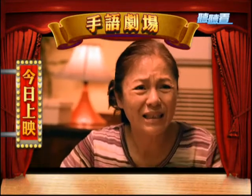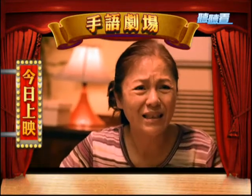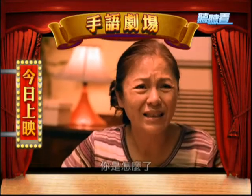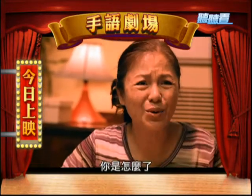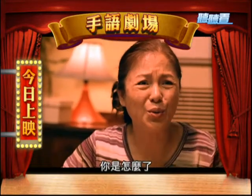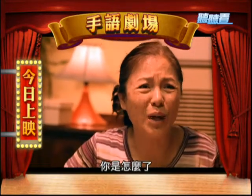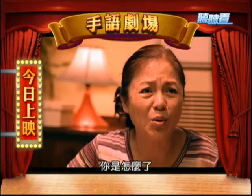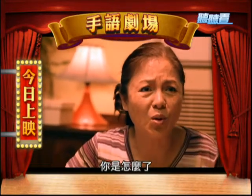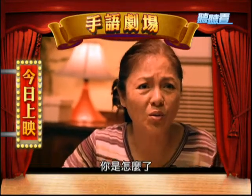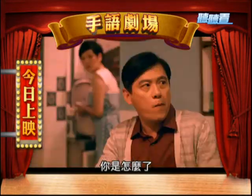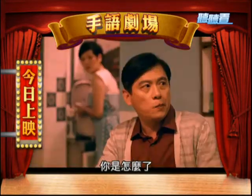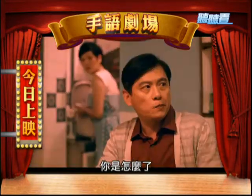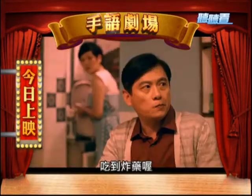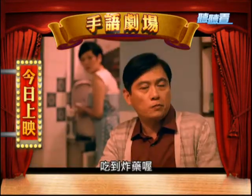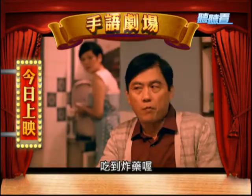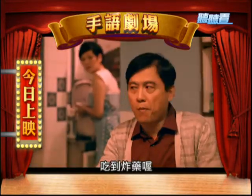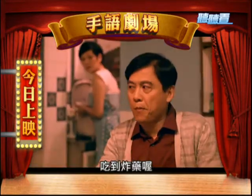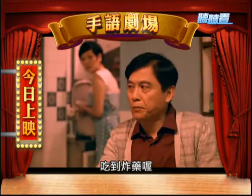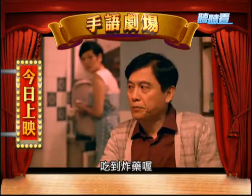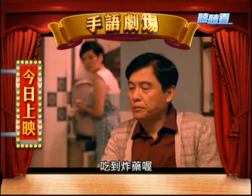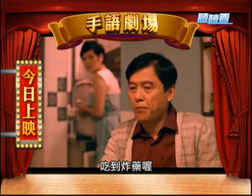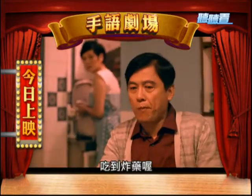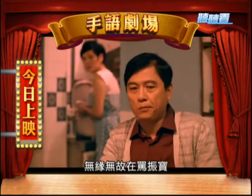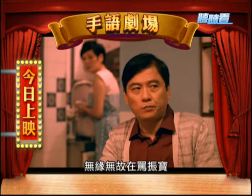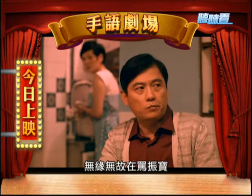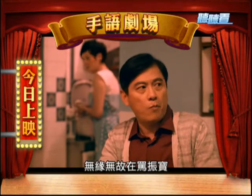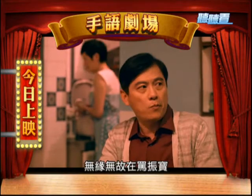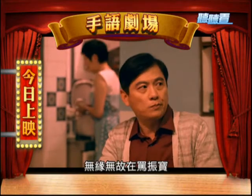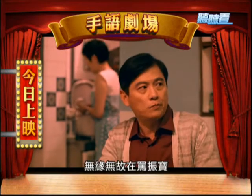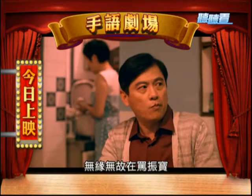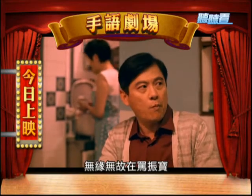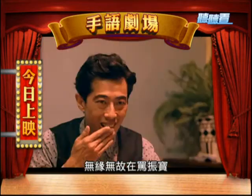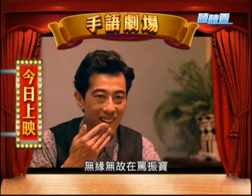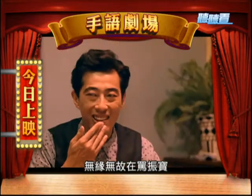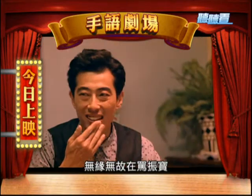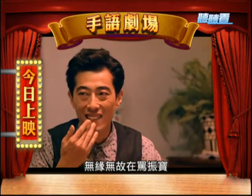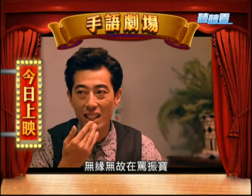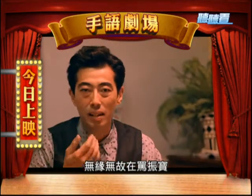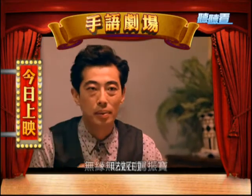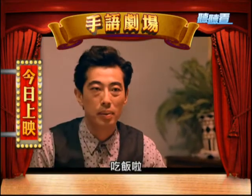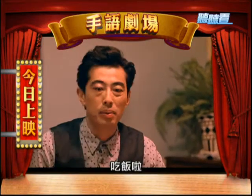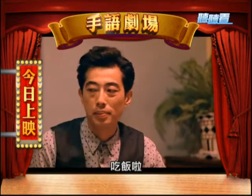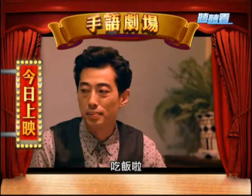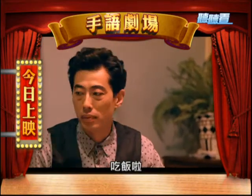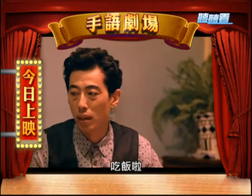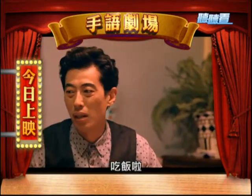你丢口哦，吃到炸药哟，那不得不急嘛，正跑，吃不啦？